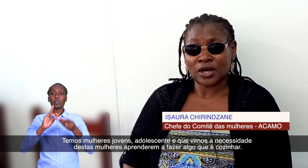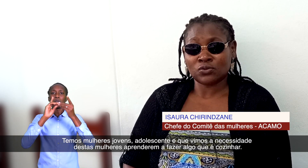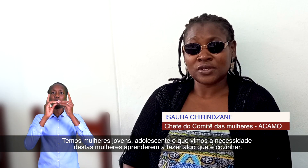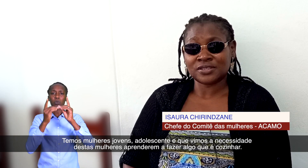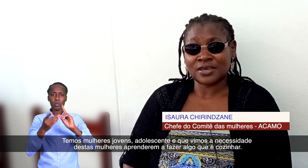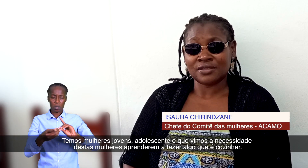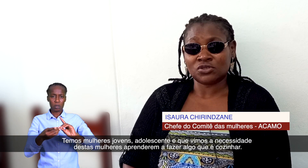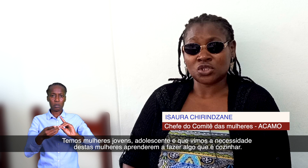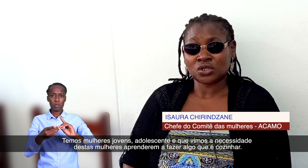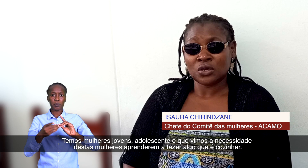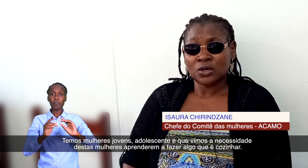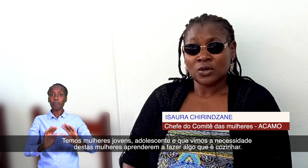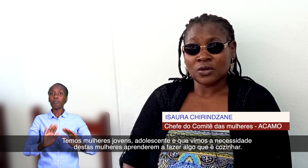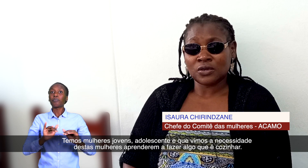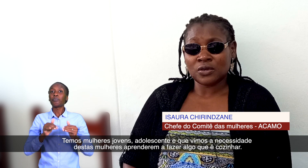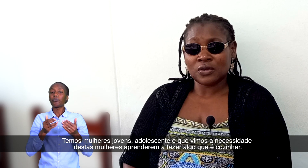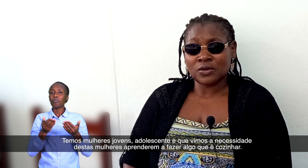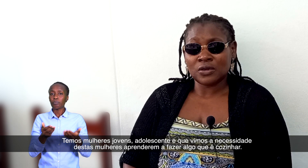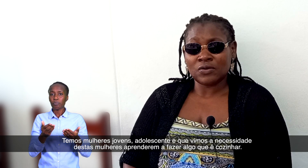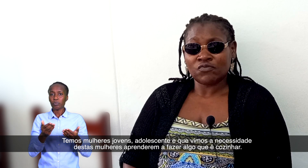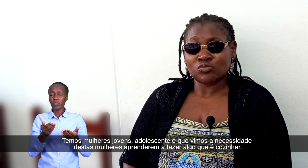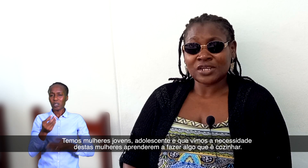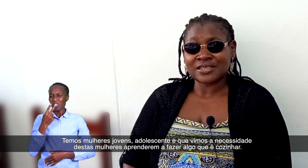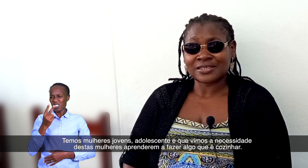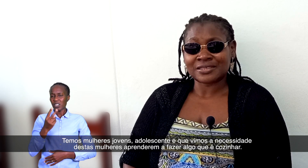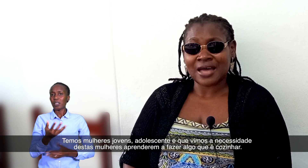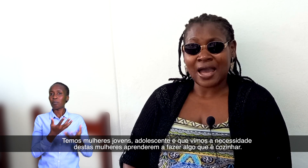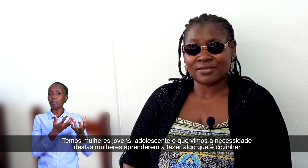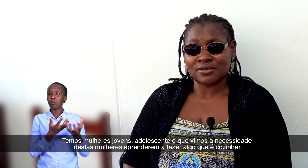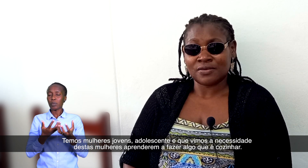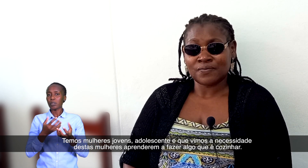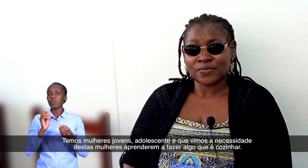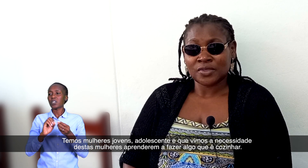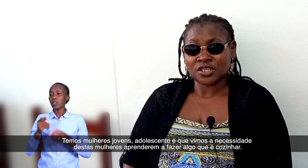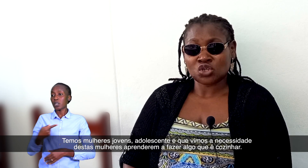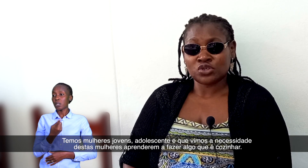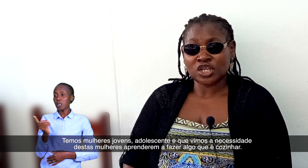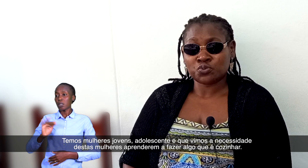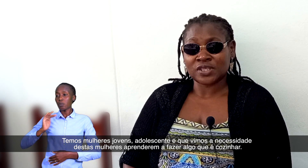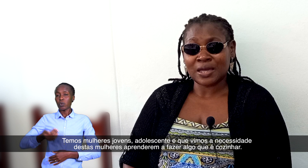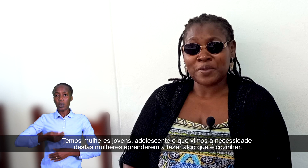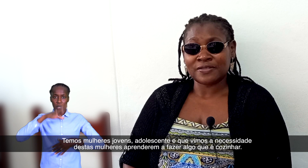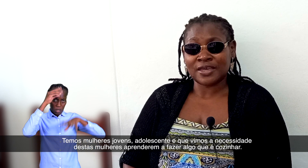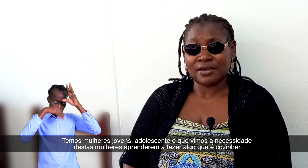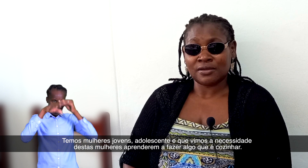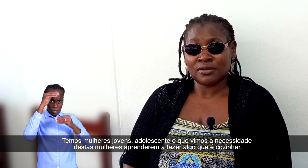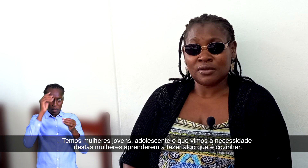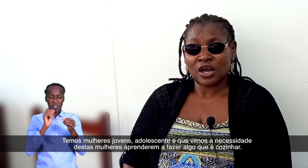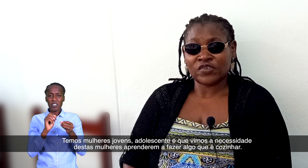adolescentes e que temos a necessidade dessas mulheres poderem aprender a